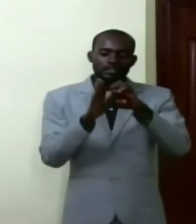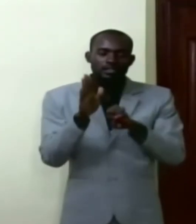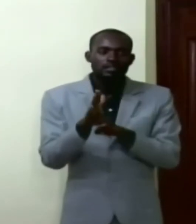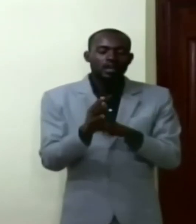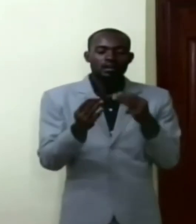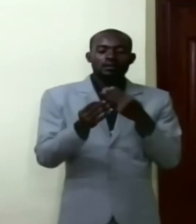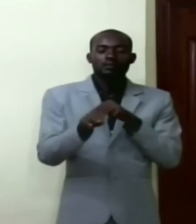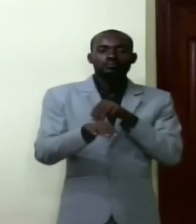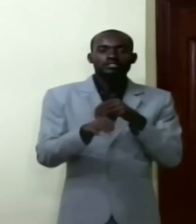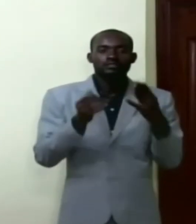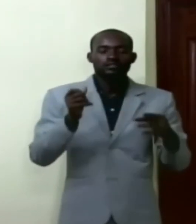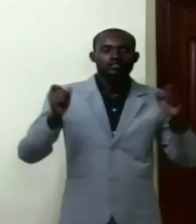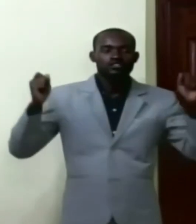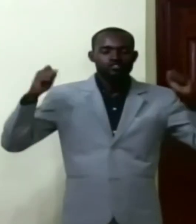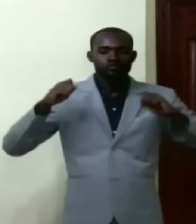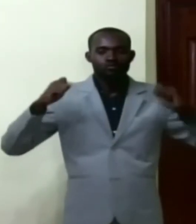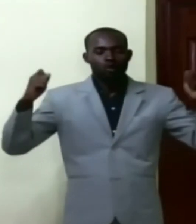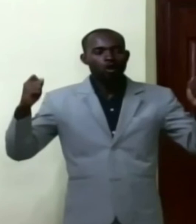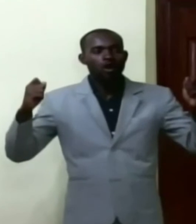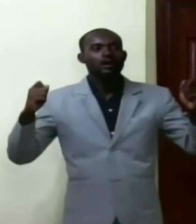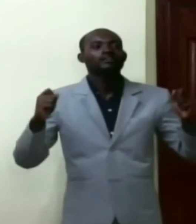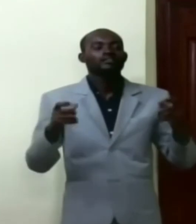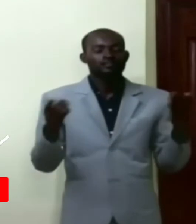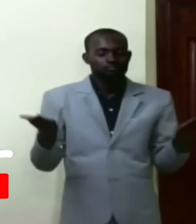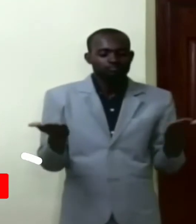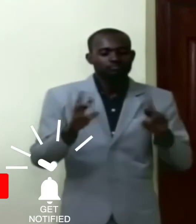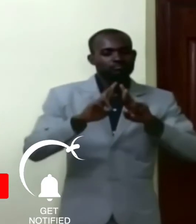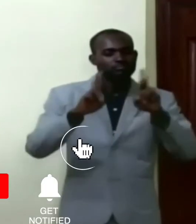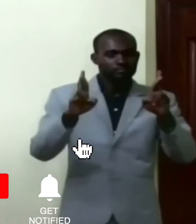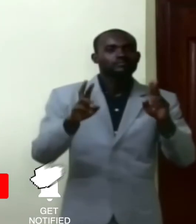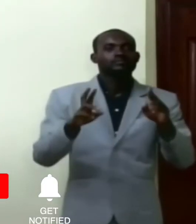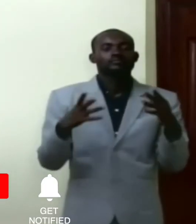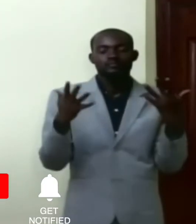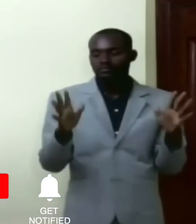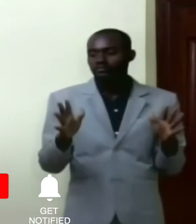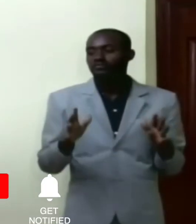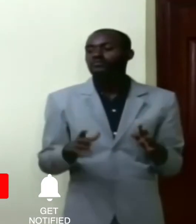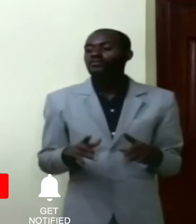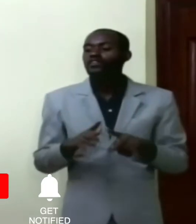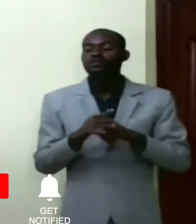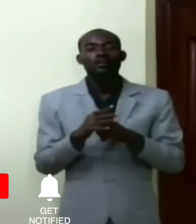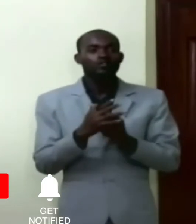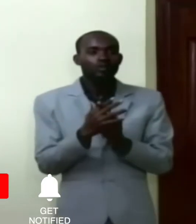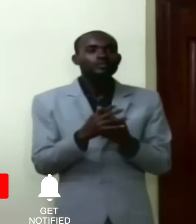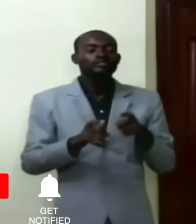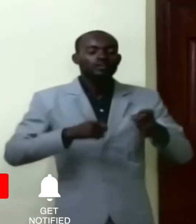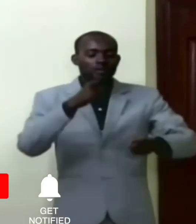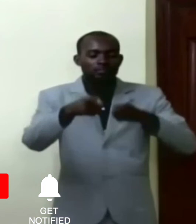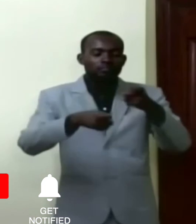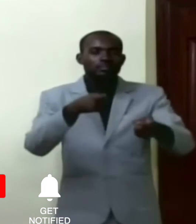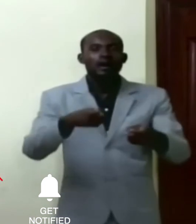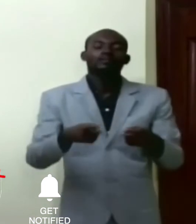merci parce que nous t'es branché. Pas oublier pour nous abonner avec chaîne là. Et toujours songez pour activer ti cloche là. Les nous